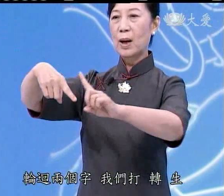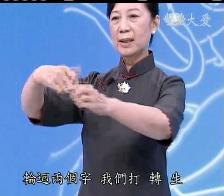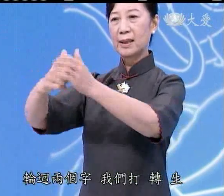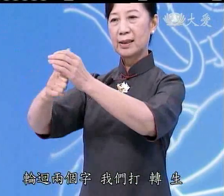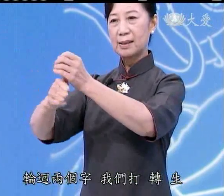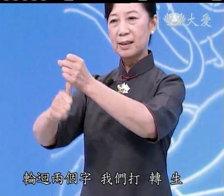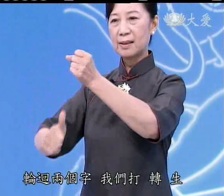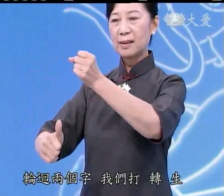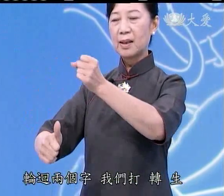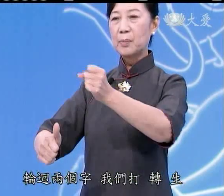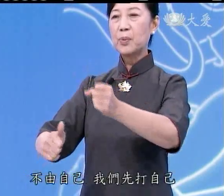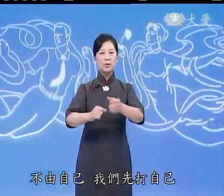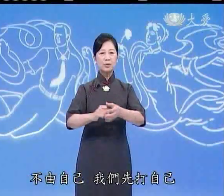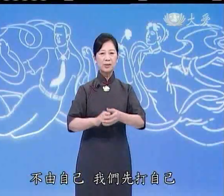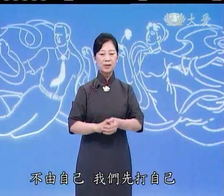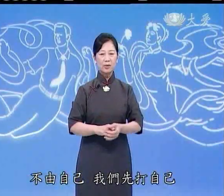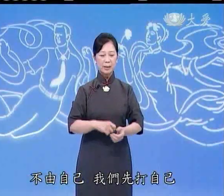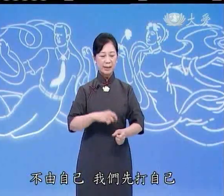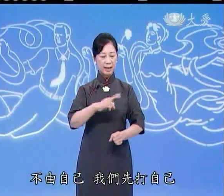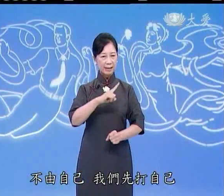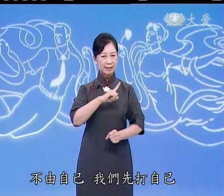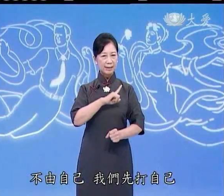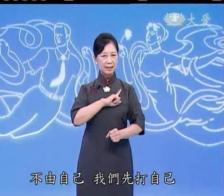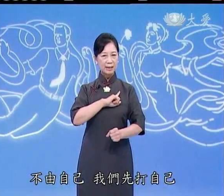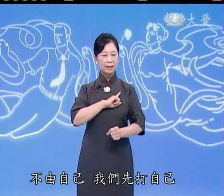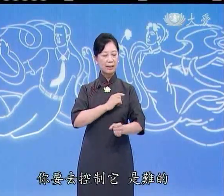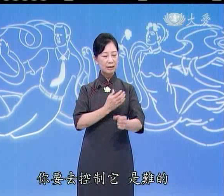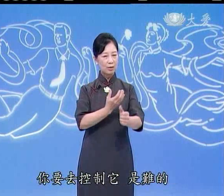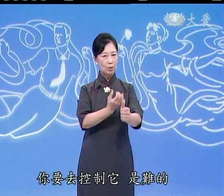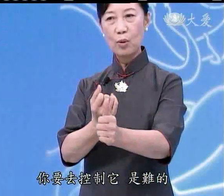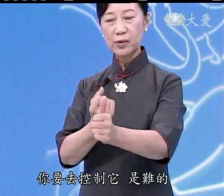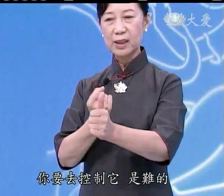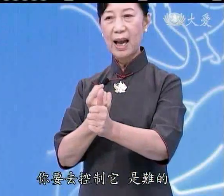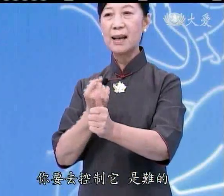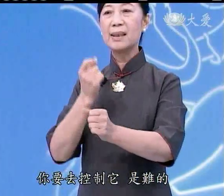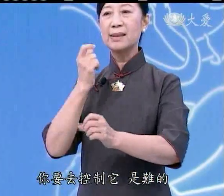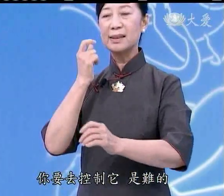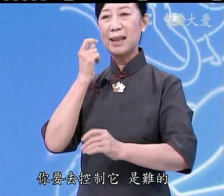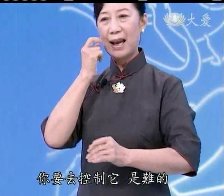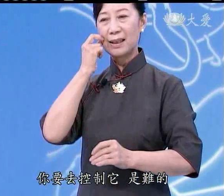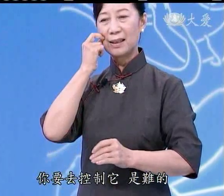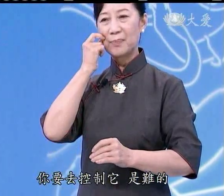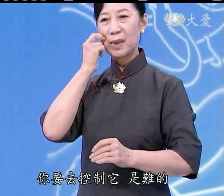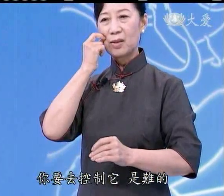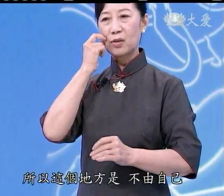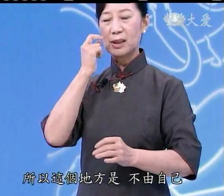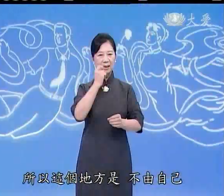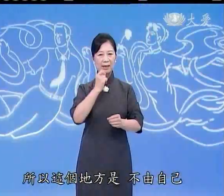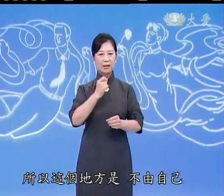转身，不由自己。我们先打自己，你要去控制它是难的，所以这个地方